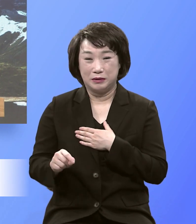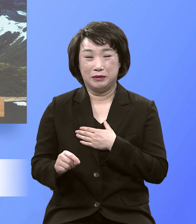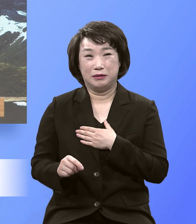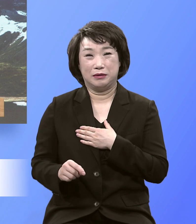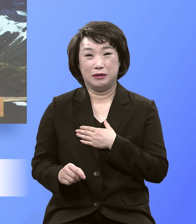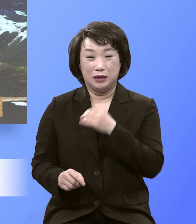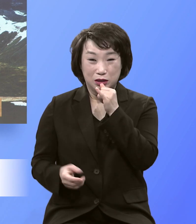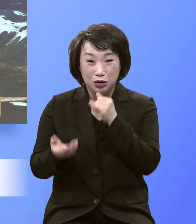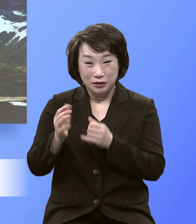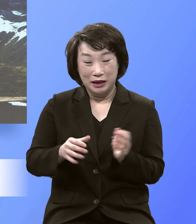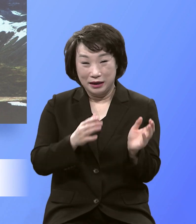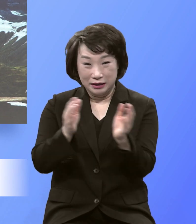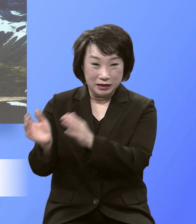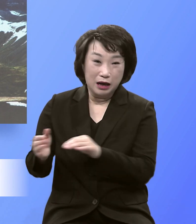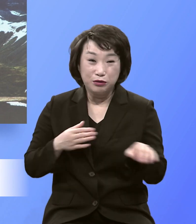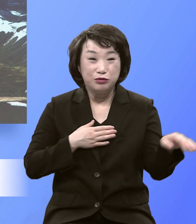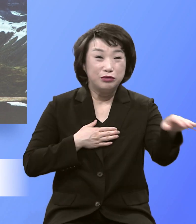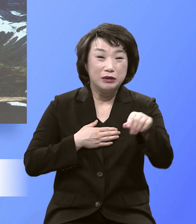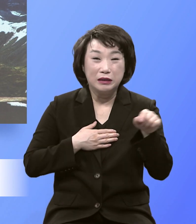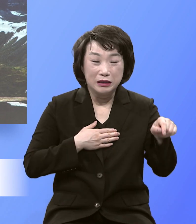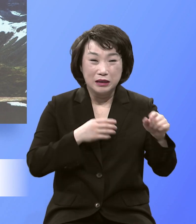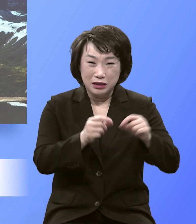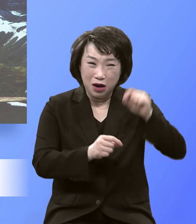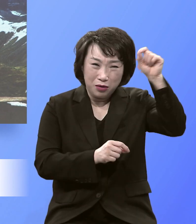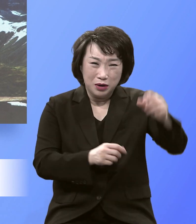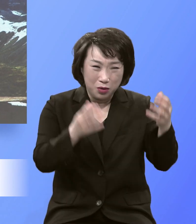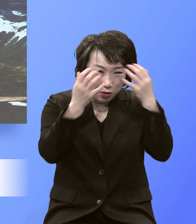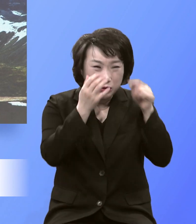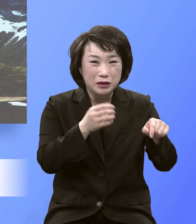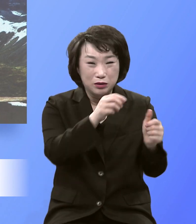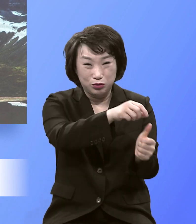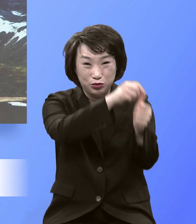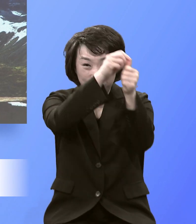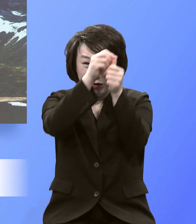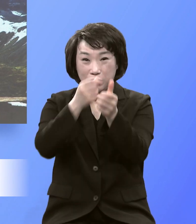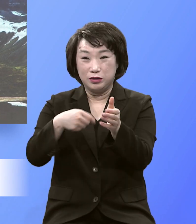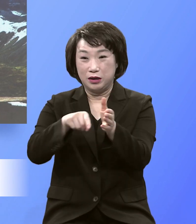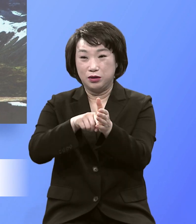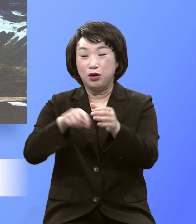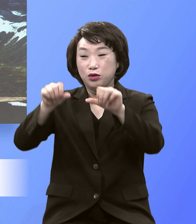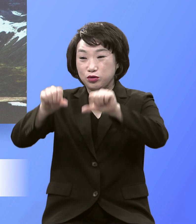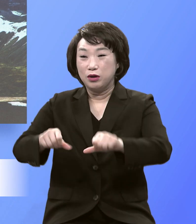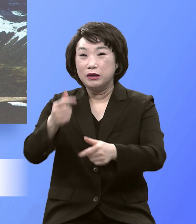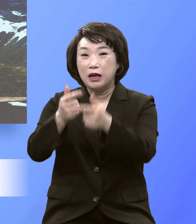구원하시려고 저주의 나무 십자가에 죽으셔서